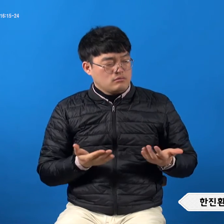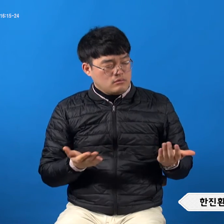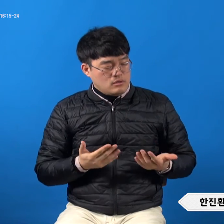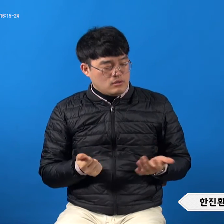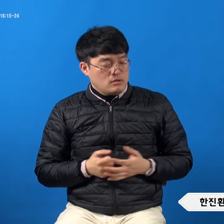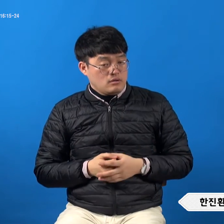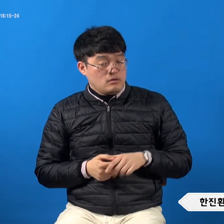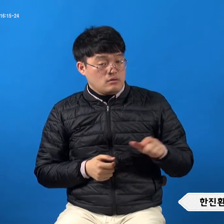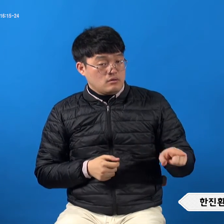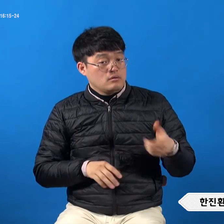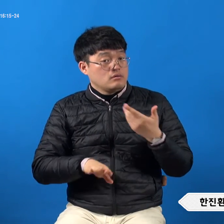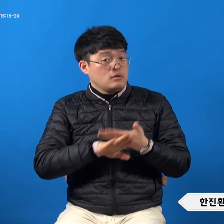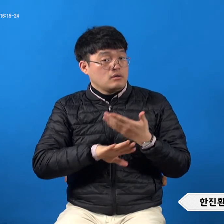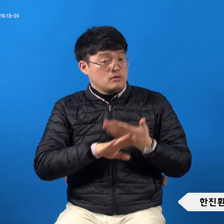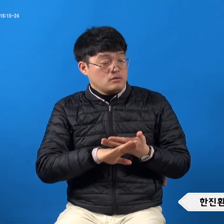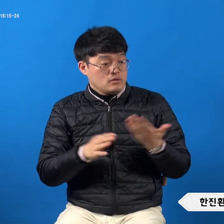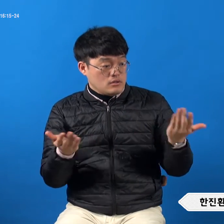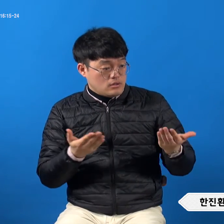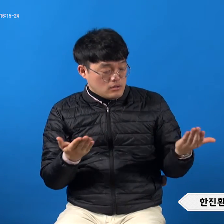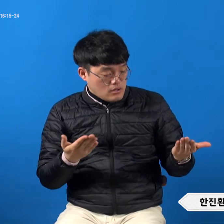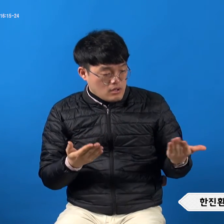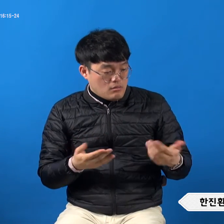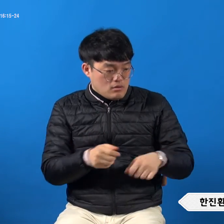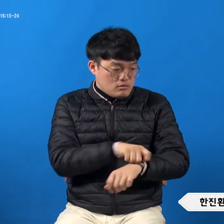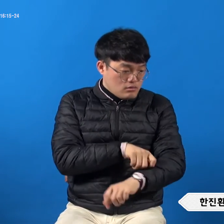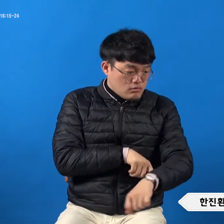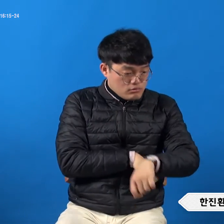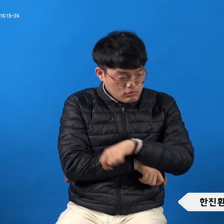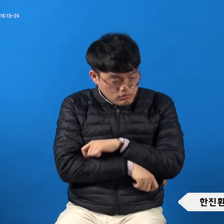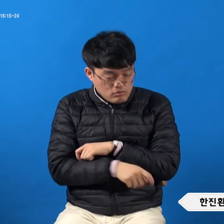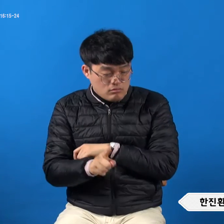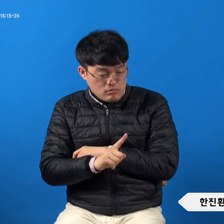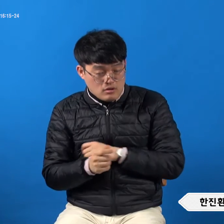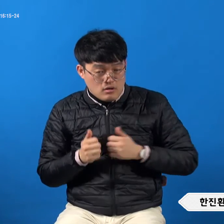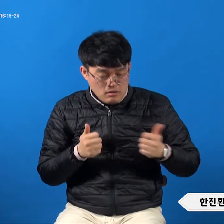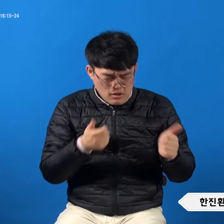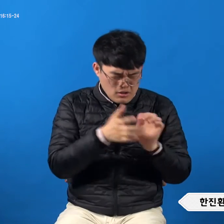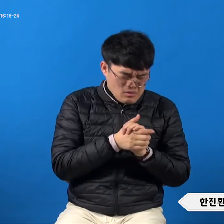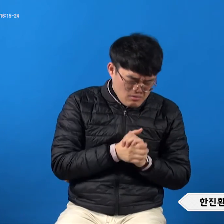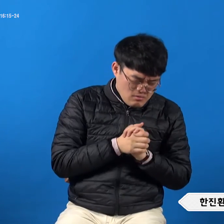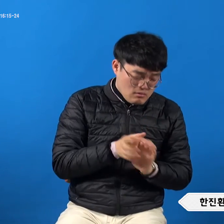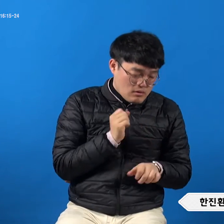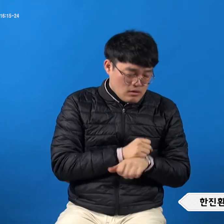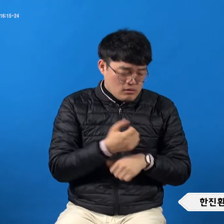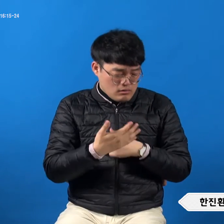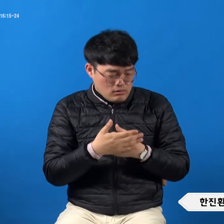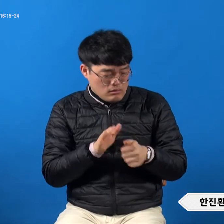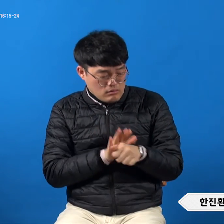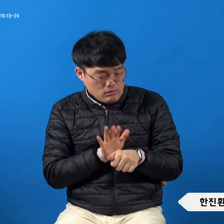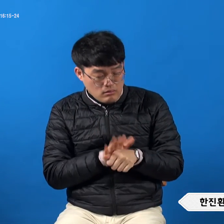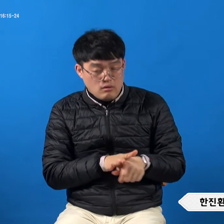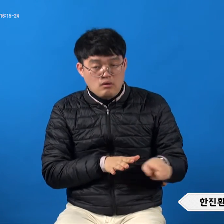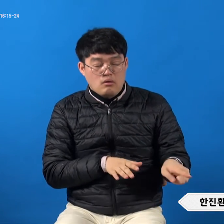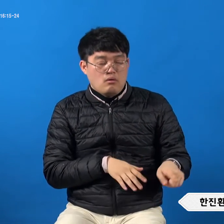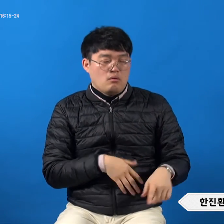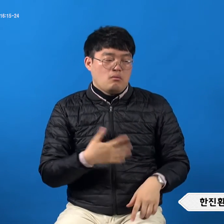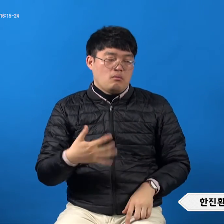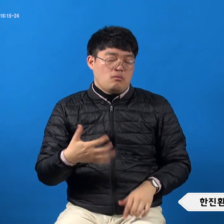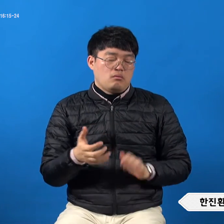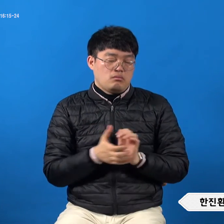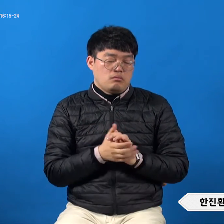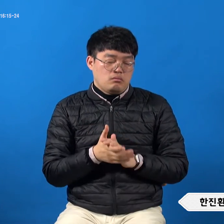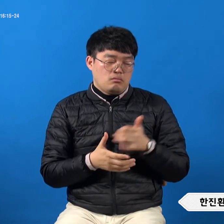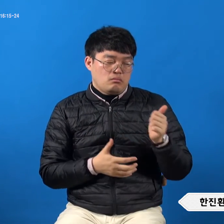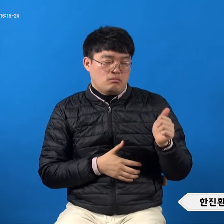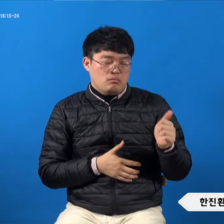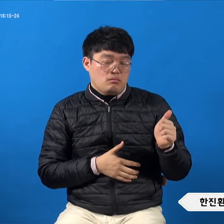누가 남의 일에 그냥 그렇게 나서가지고 자기 일처럼 식음을 전폐하고 그렇게 기도하겠습니까?